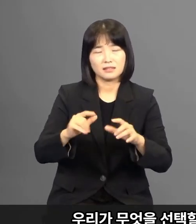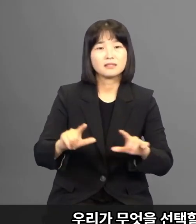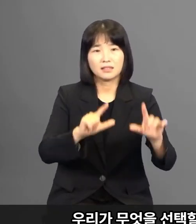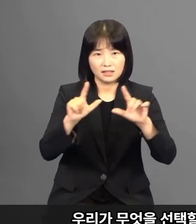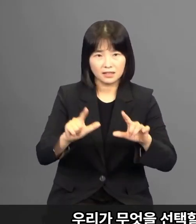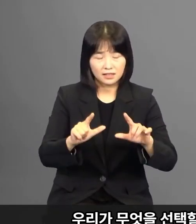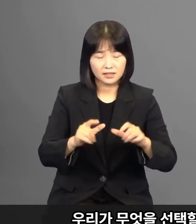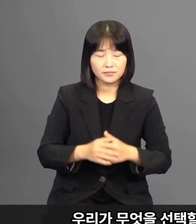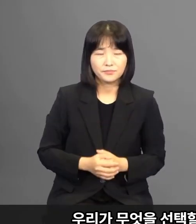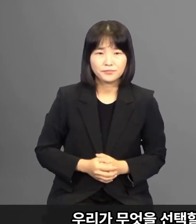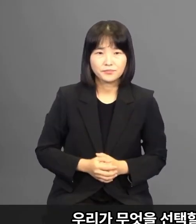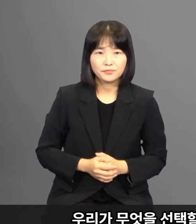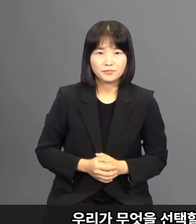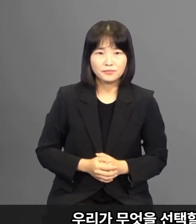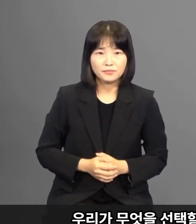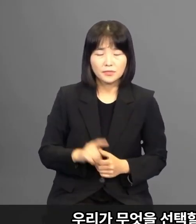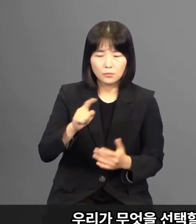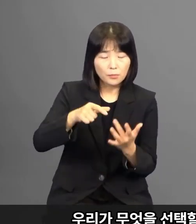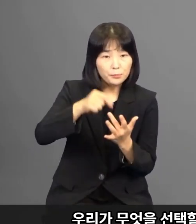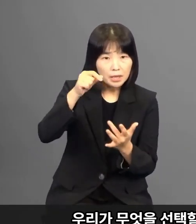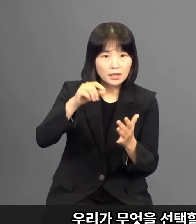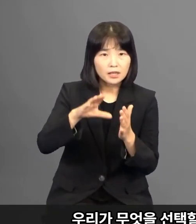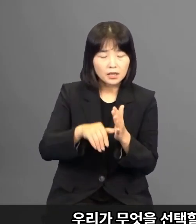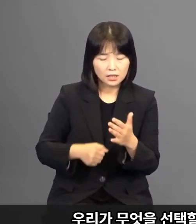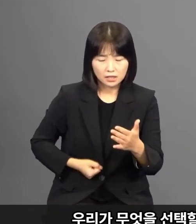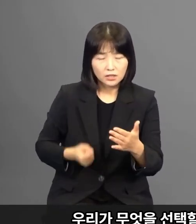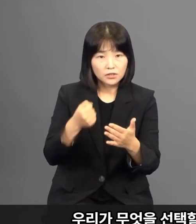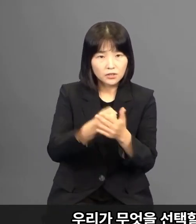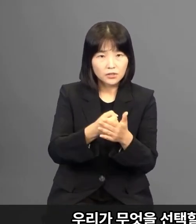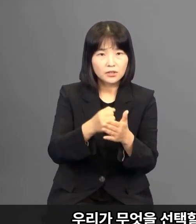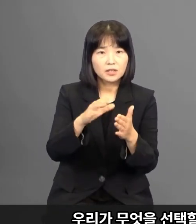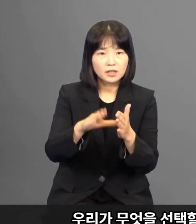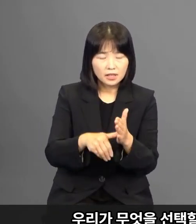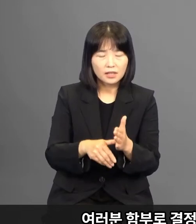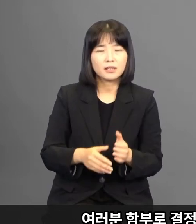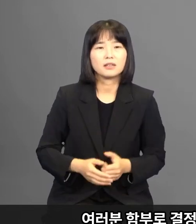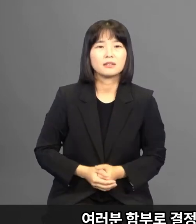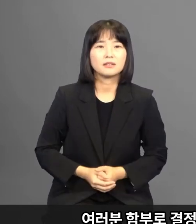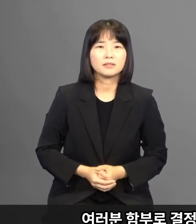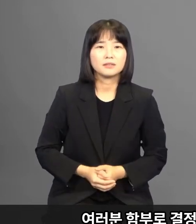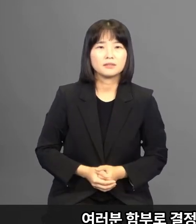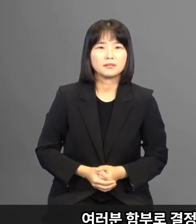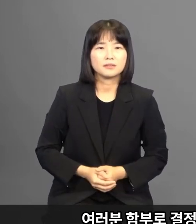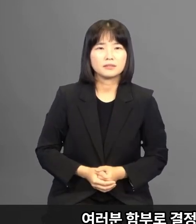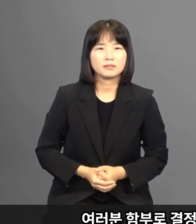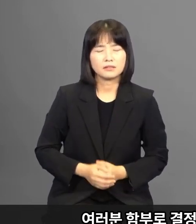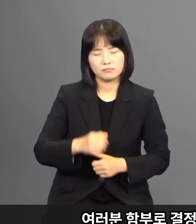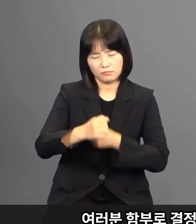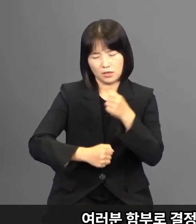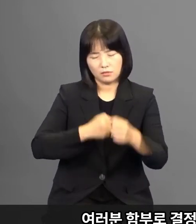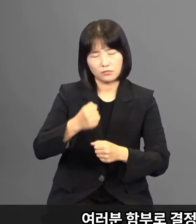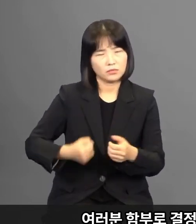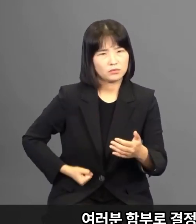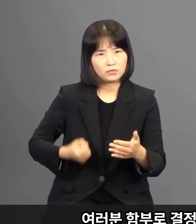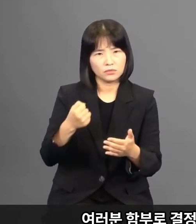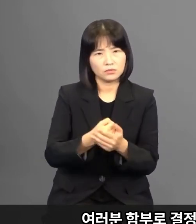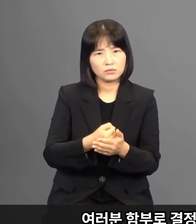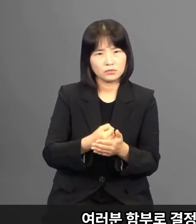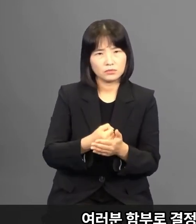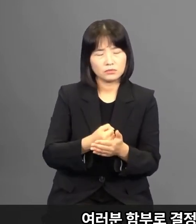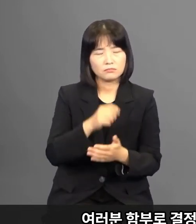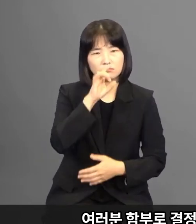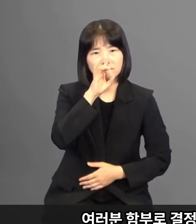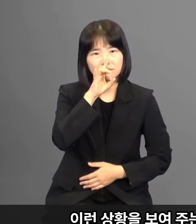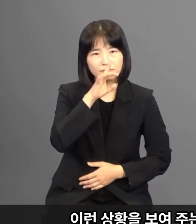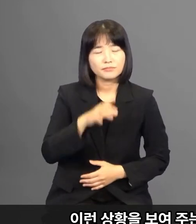우리가 무엇을 선택할 때, 결정할 때, 진로를 결정할 때 여러분 함부로 결정해서는 절대로 안 된다는